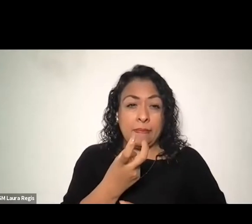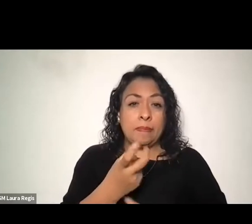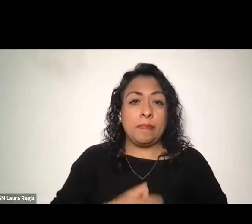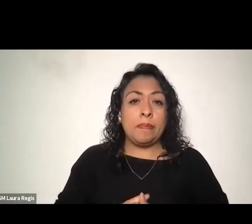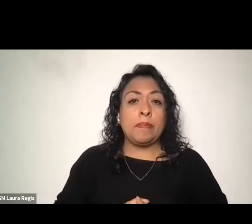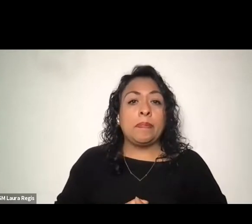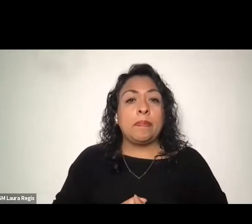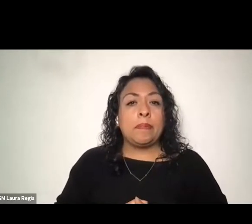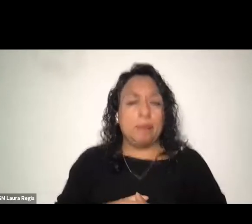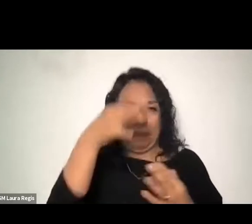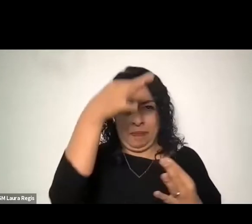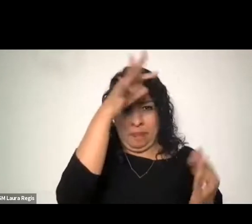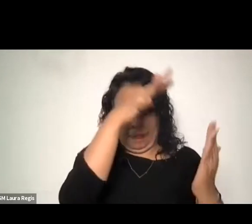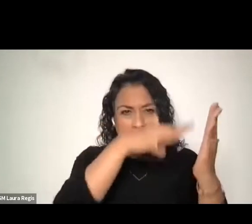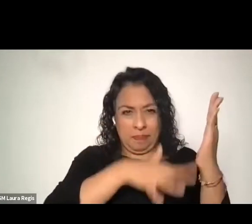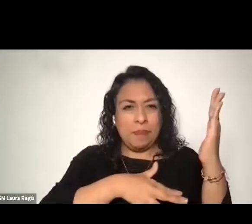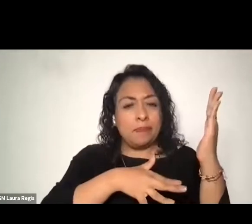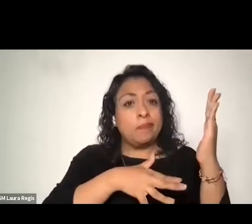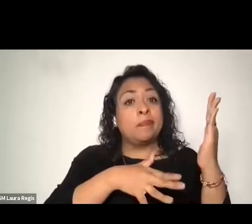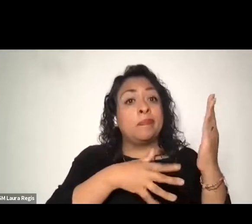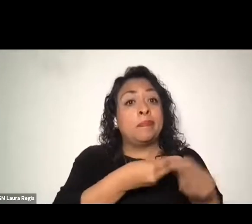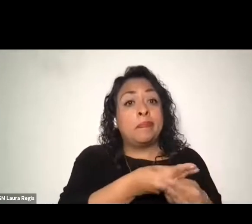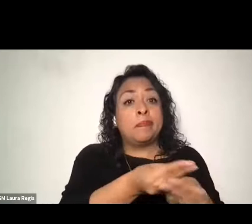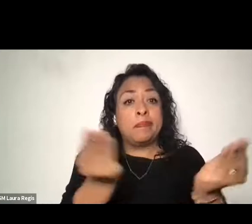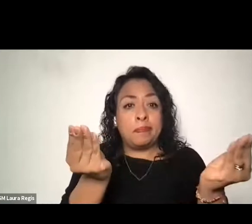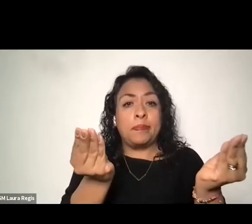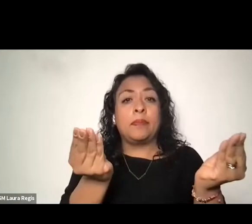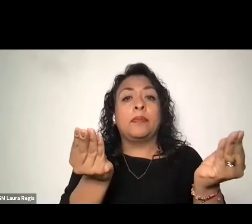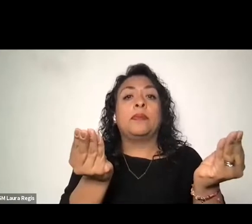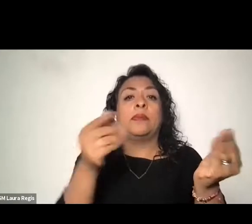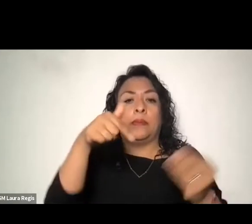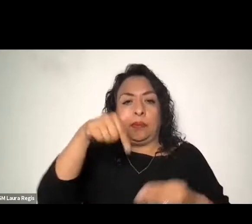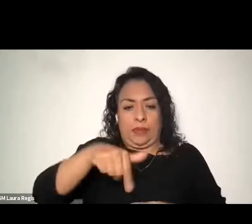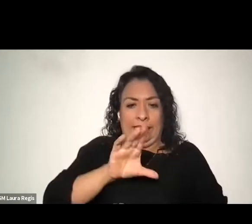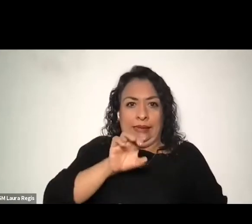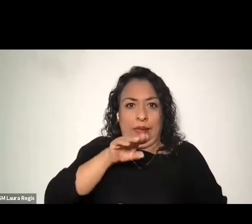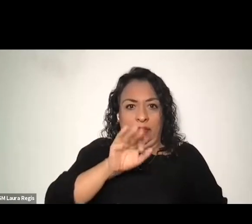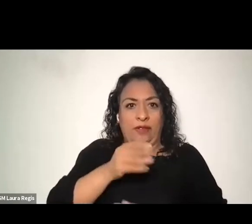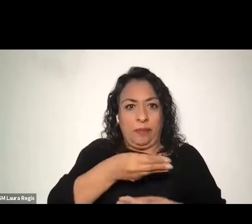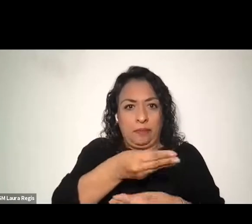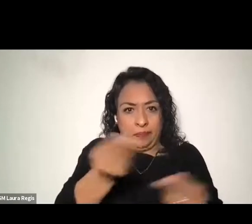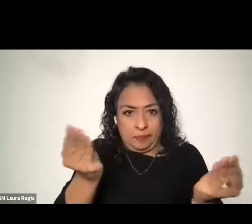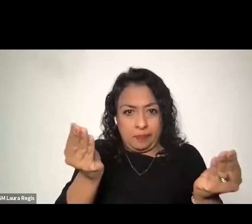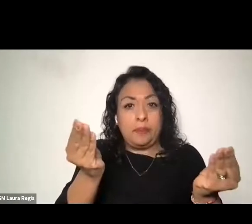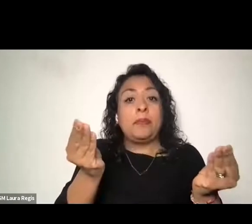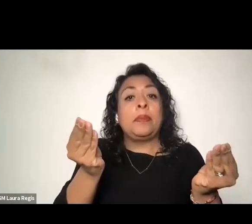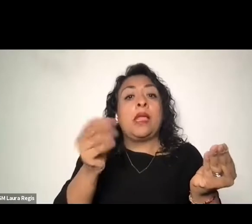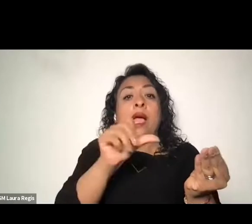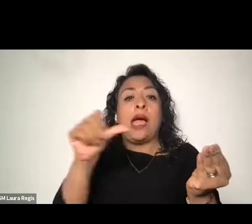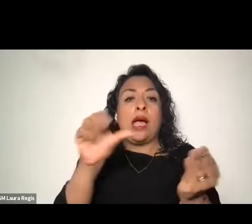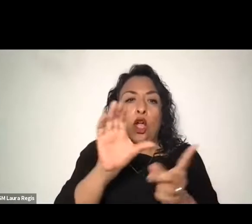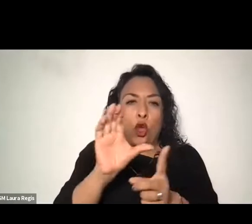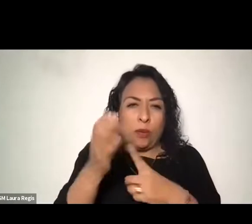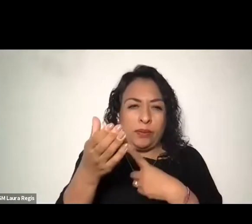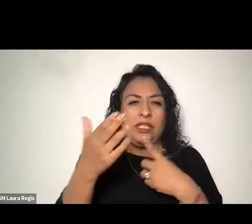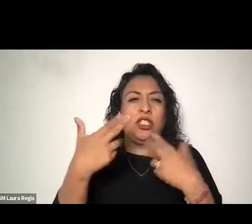este documento lo vamos a hacer llegar desde el CEMEFI a la Comisión de Hacienda de